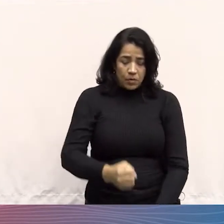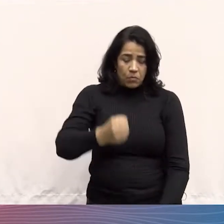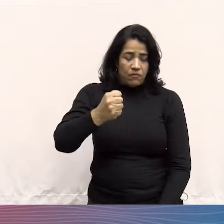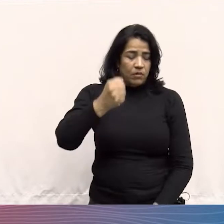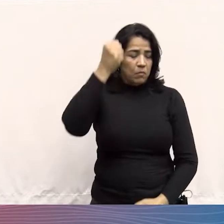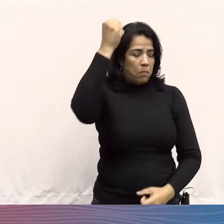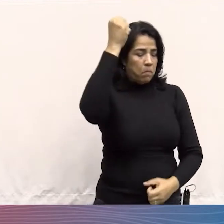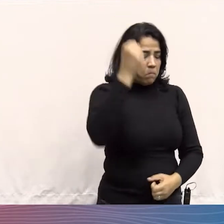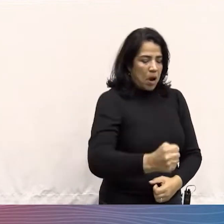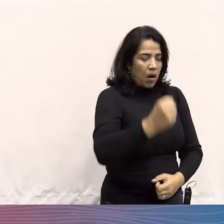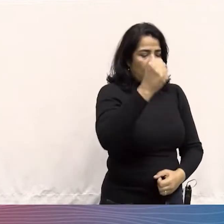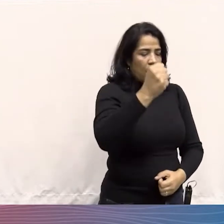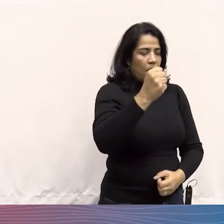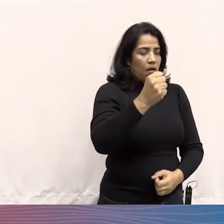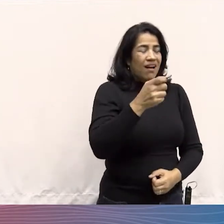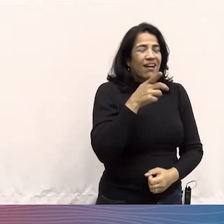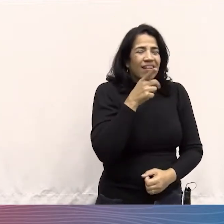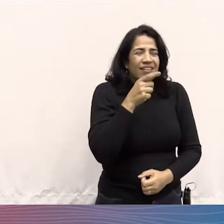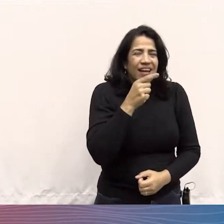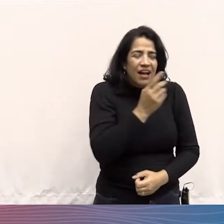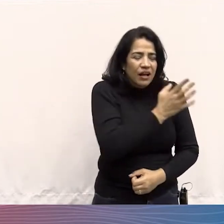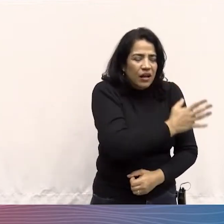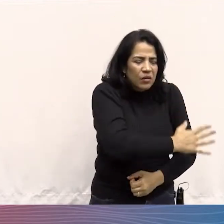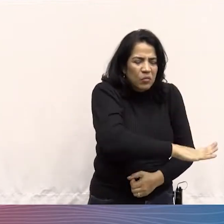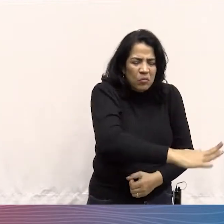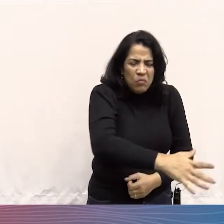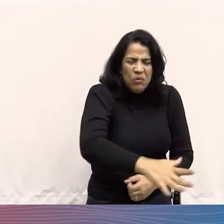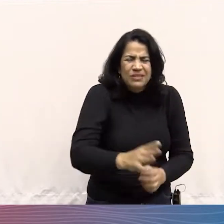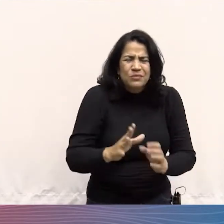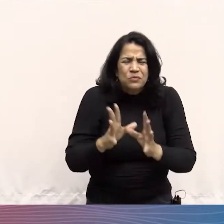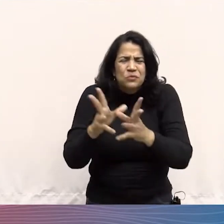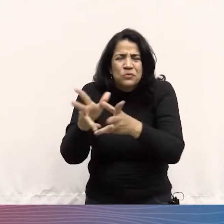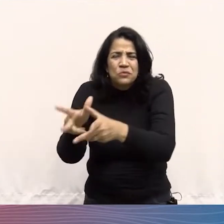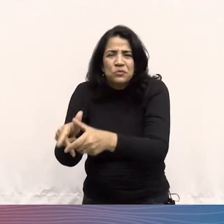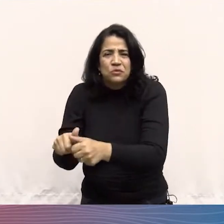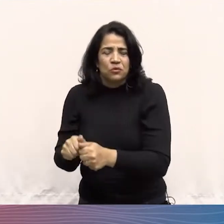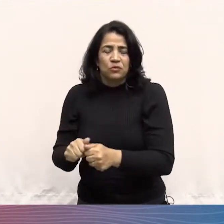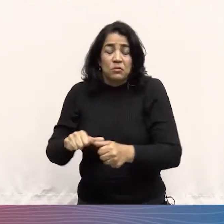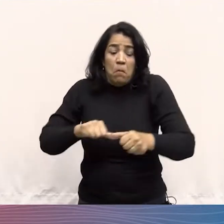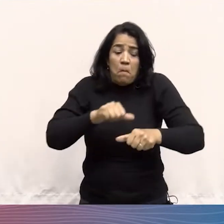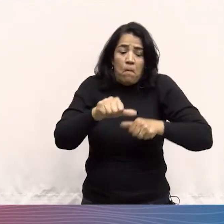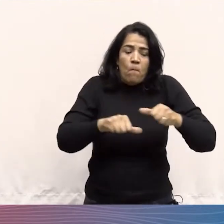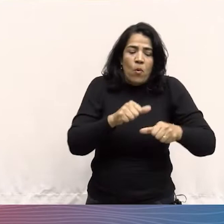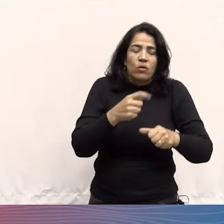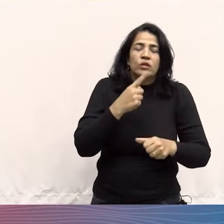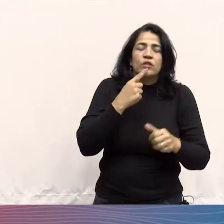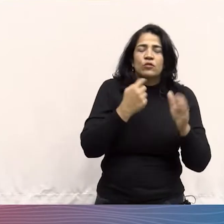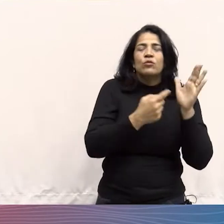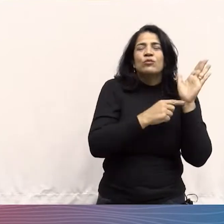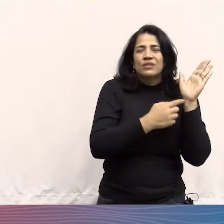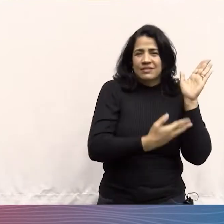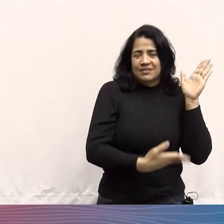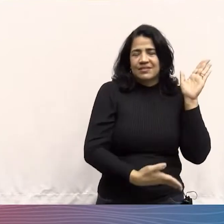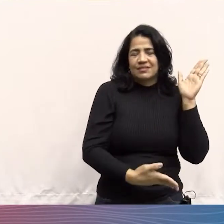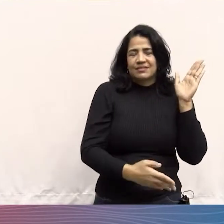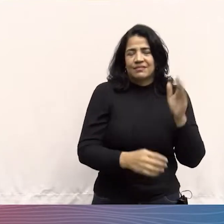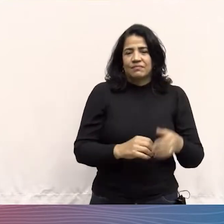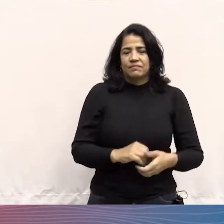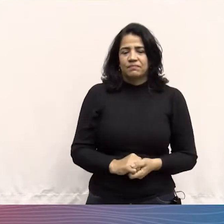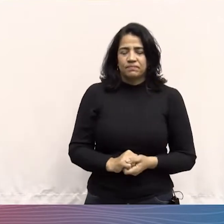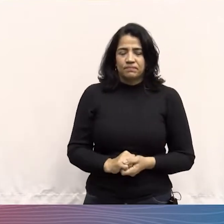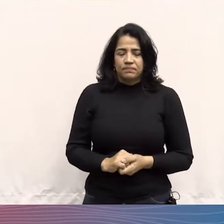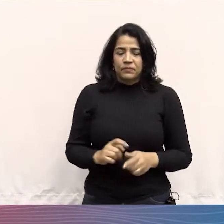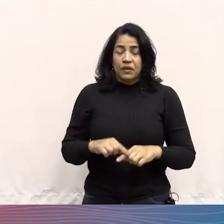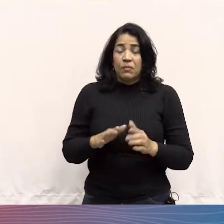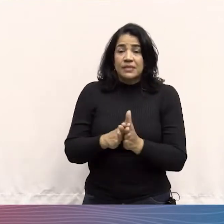aí os sábios do Egito fizeram o mesmo, mas aí a Bíblia cita. Quando a Bíblia